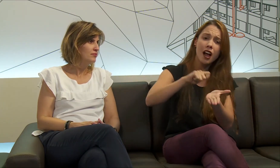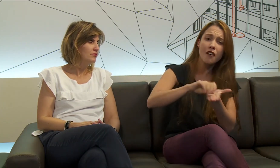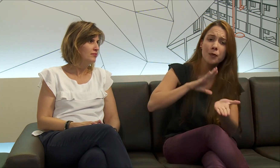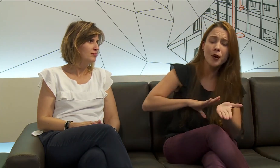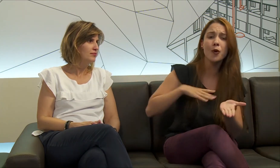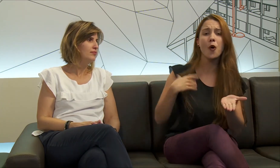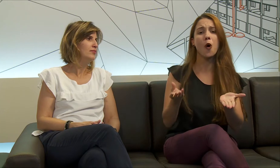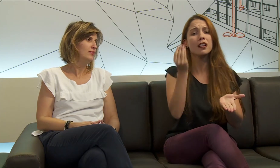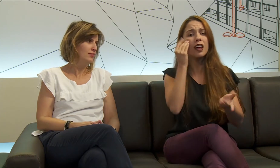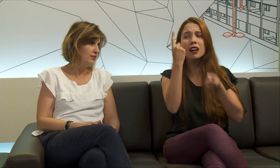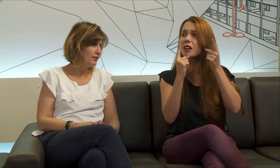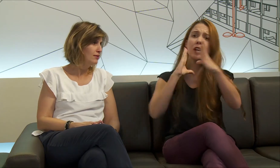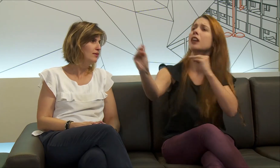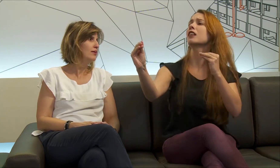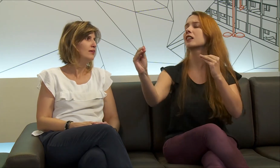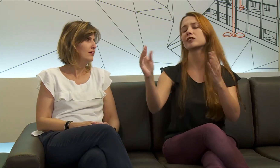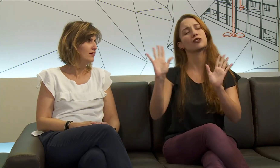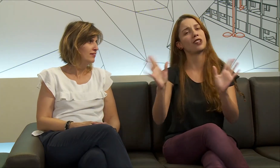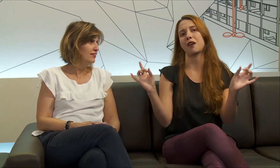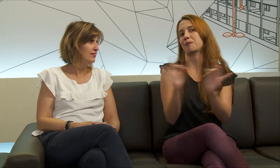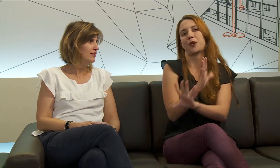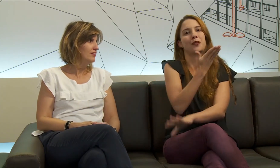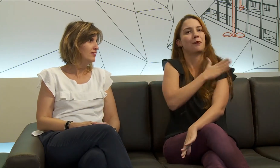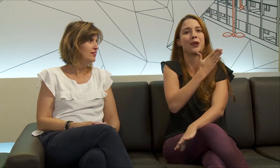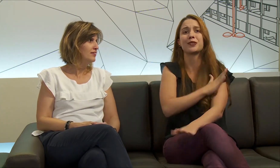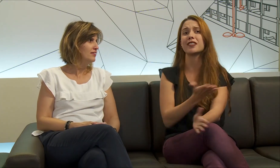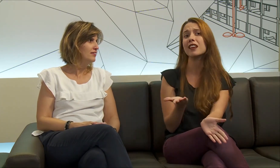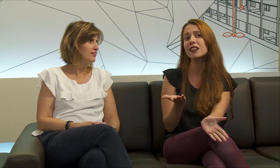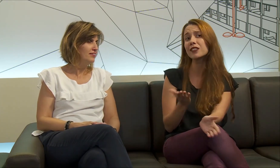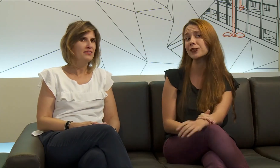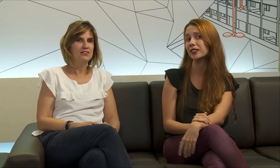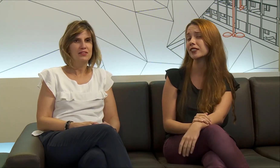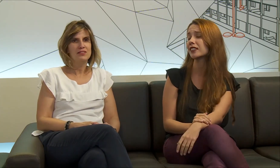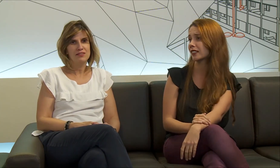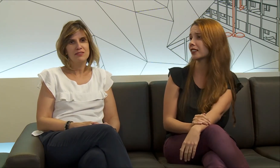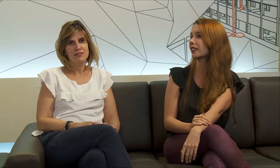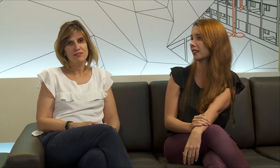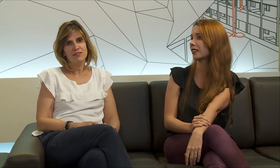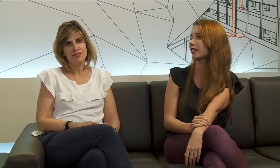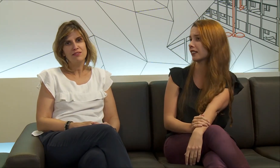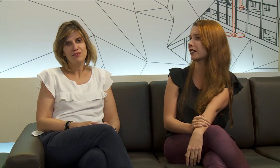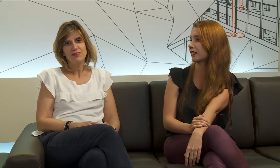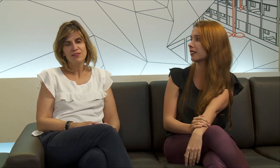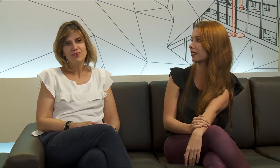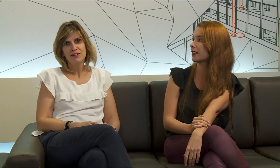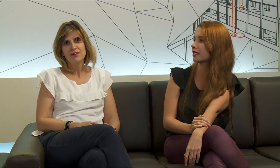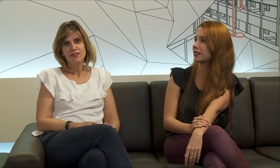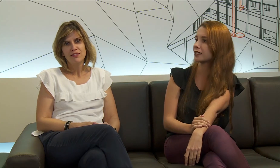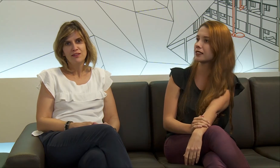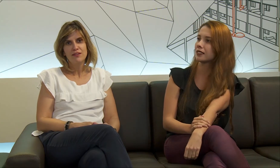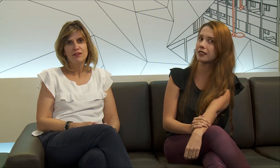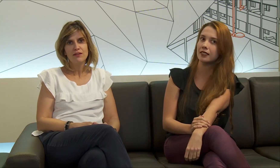utilizar a ligação. Então, a gente precisa que as pessoas elas parem também para dar